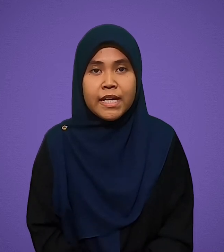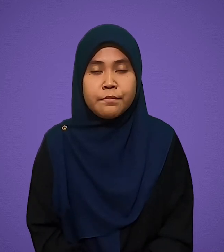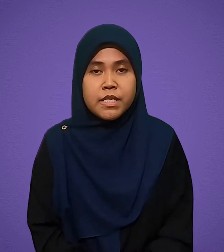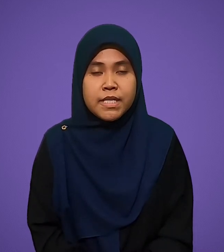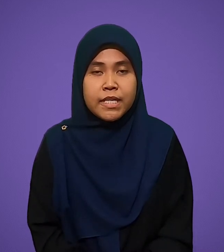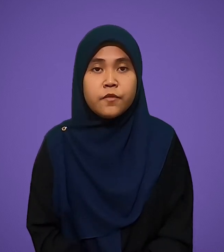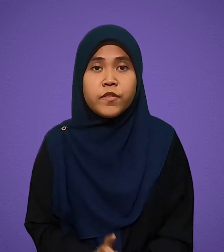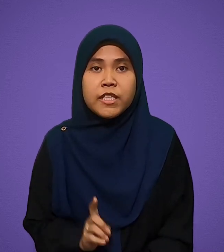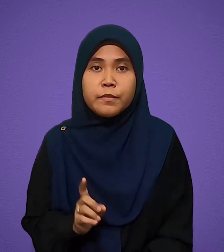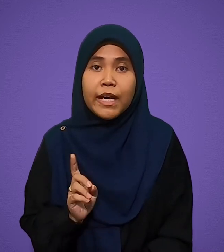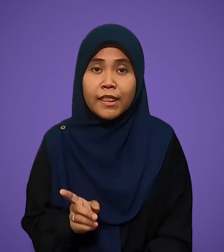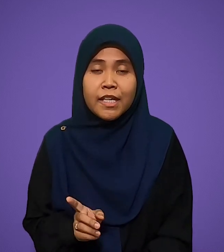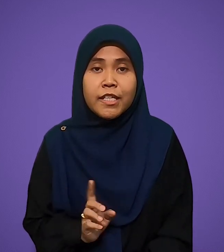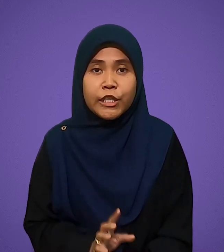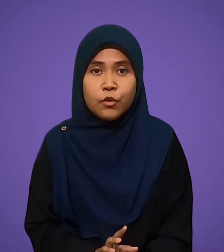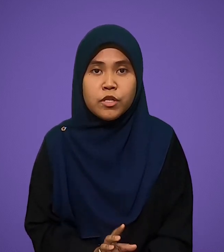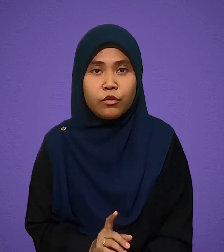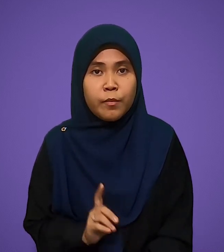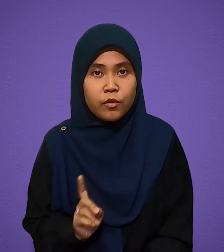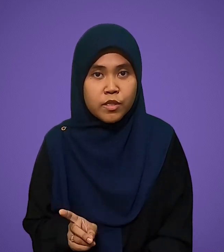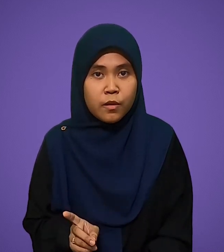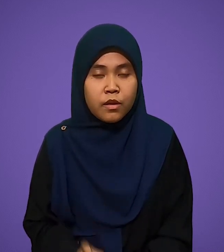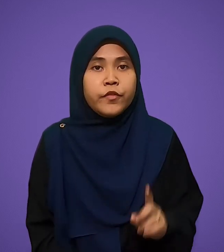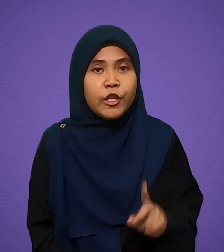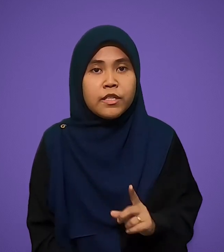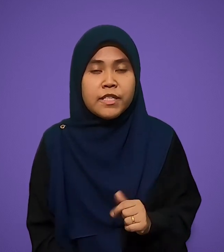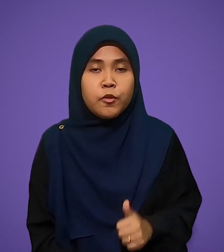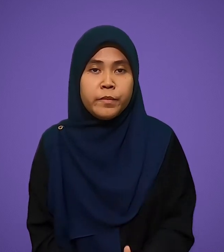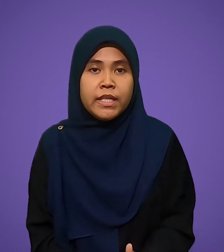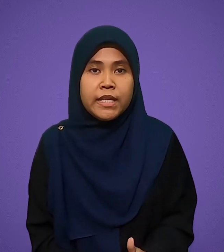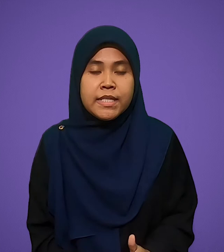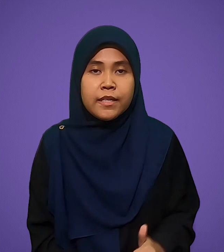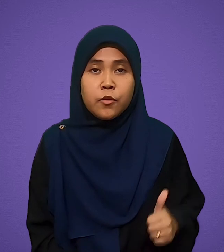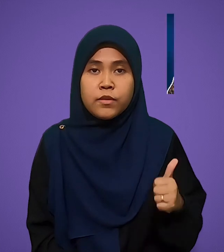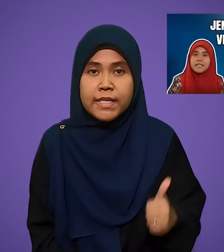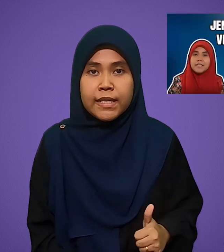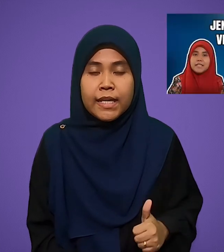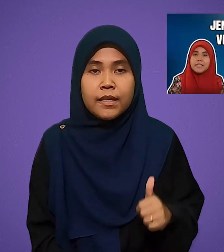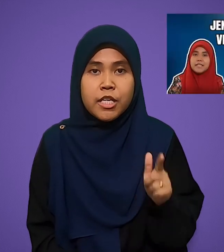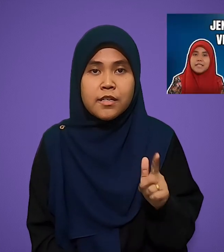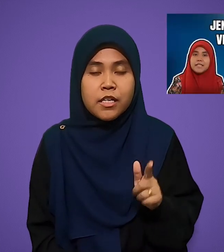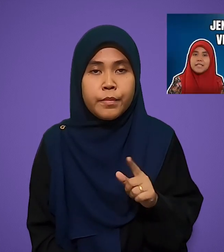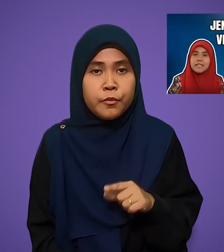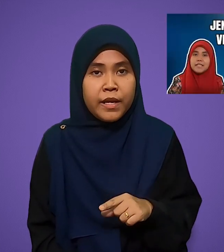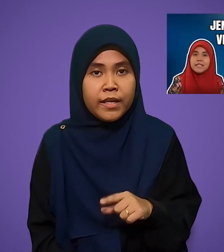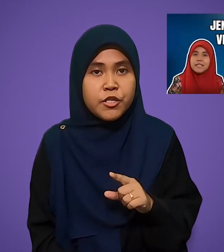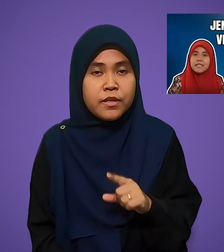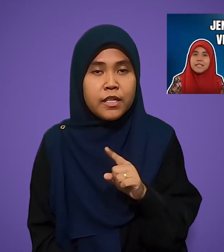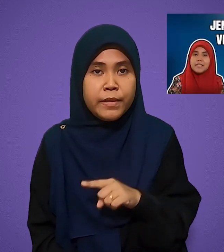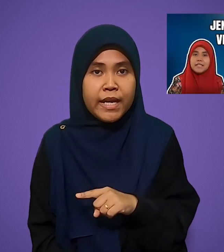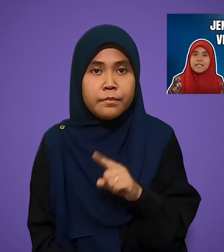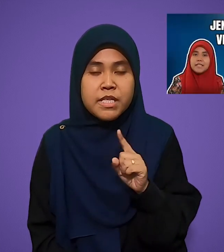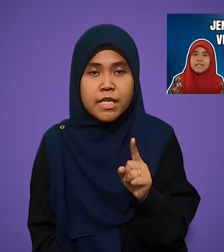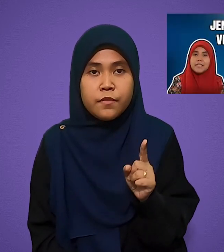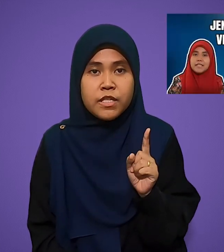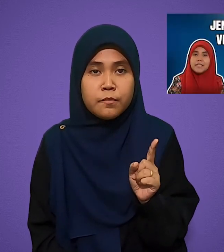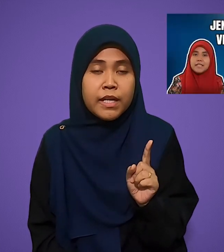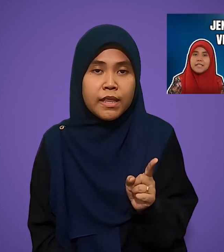penjagaan mesin. Mesin tu berkata di Q180. Video saya sebelum ini, saya kongsikan cara-cara penggunaan dan juga kelebihan mesin tu berkata